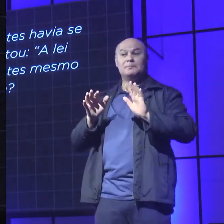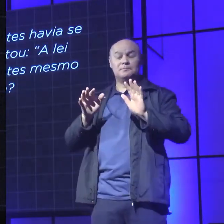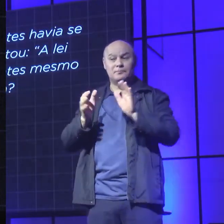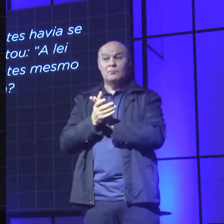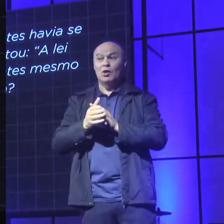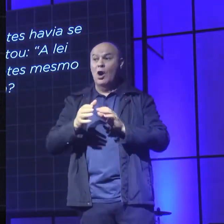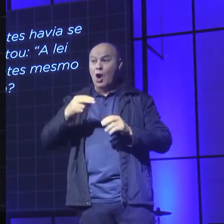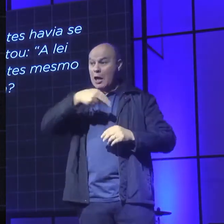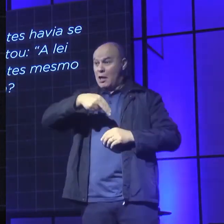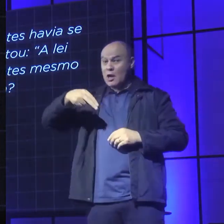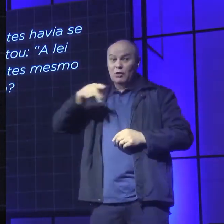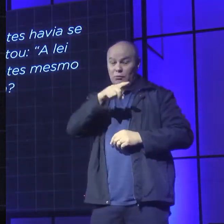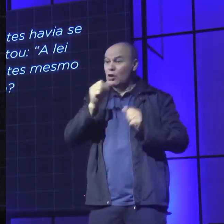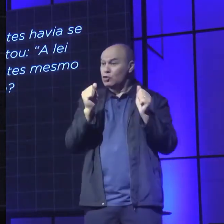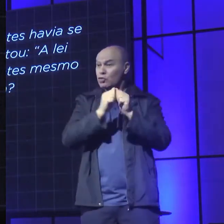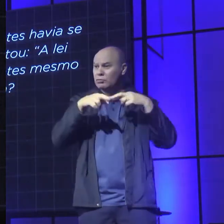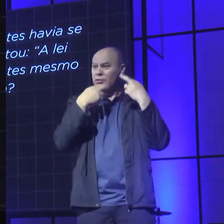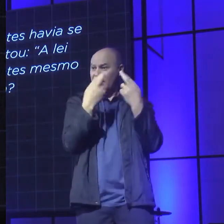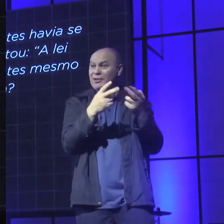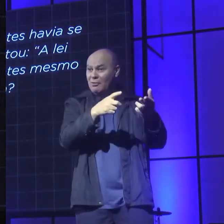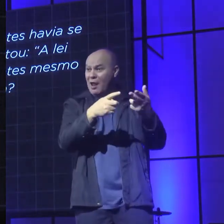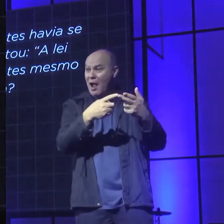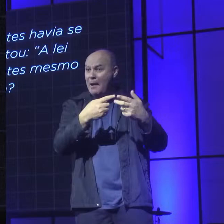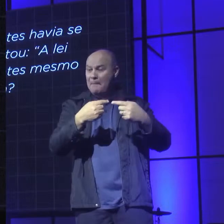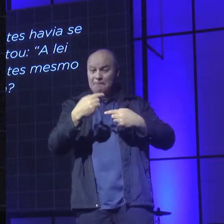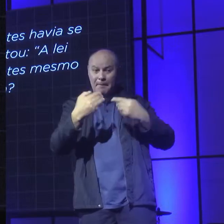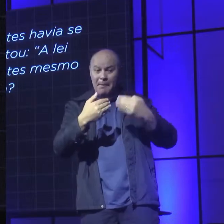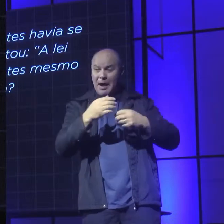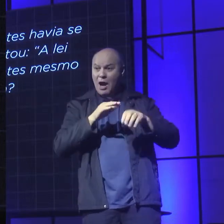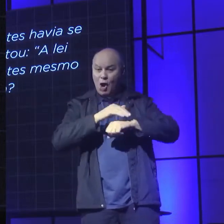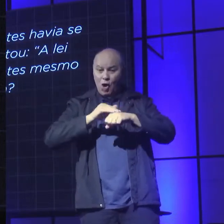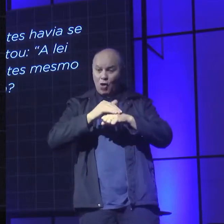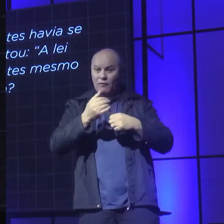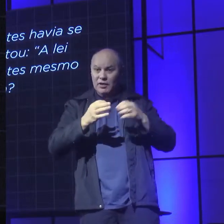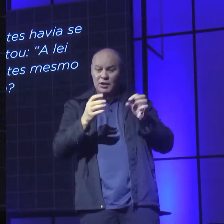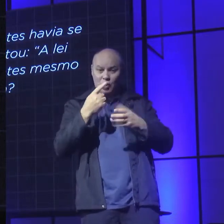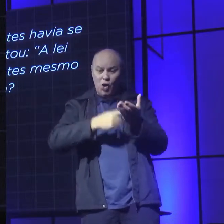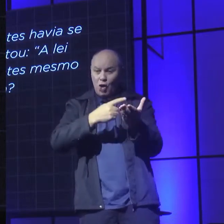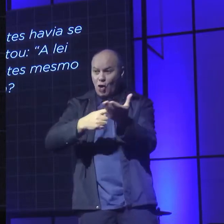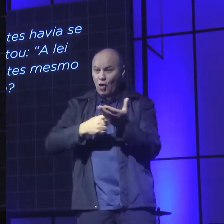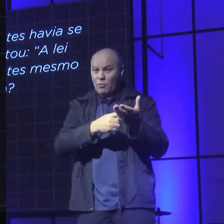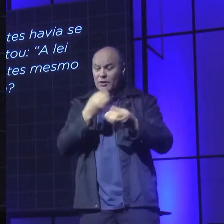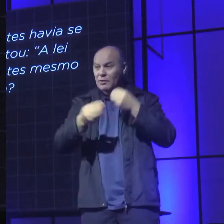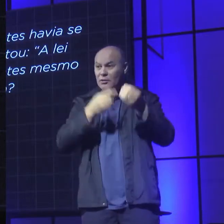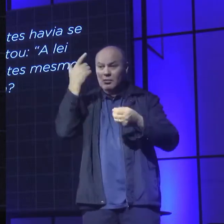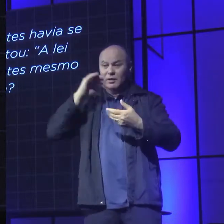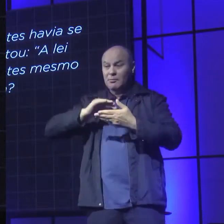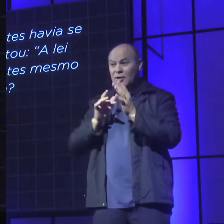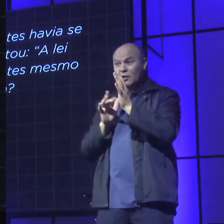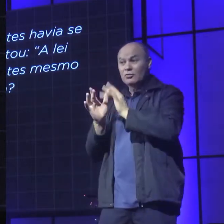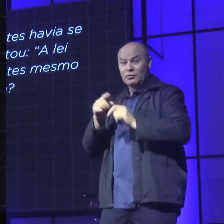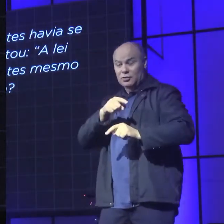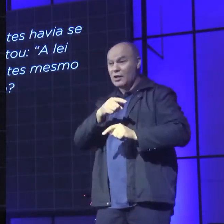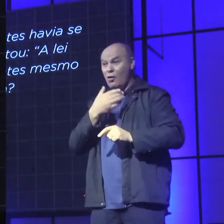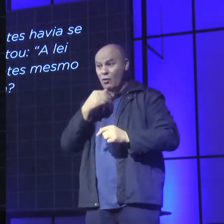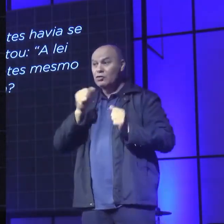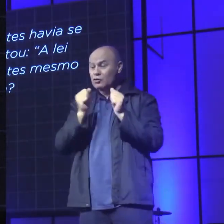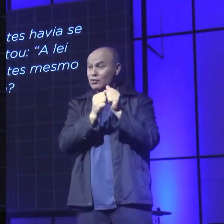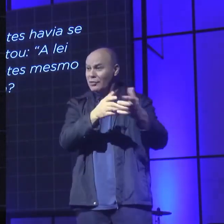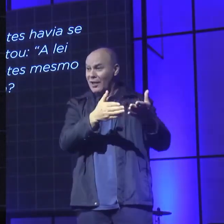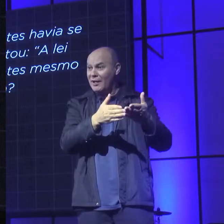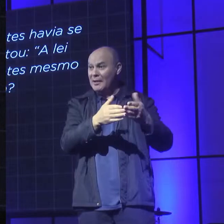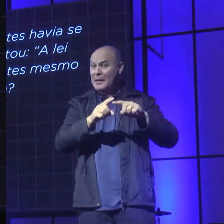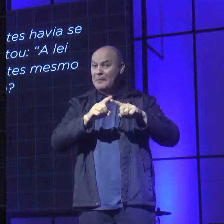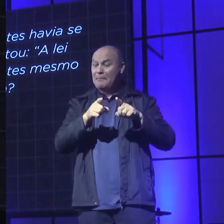gente. Vejam bem, ele estava inserido num contexto de ser um dos membros do Sinédrio, mas ele diz, será